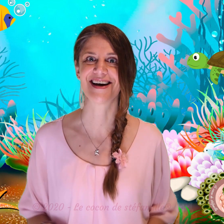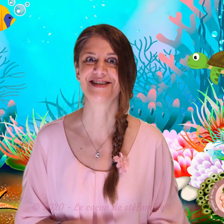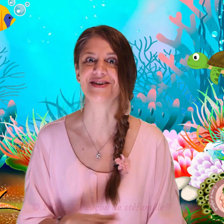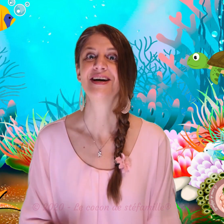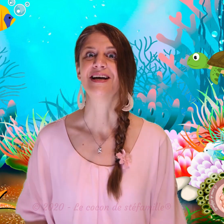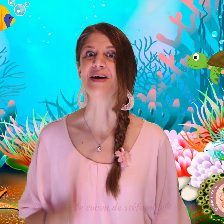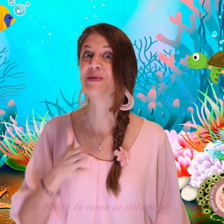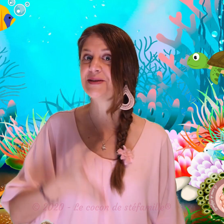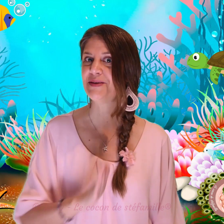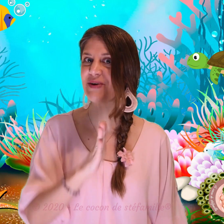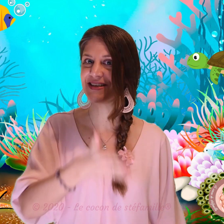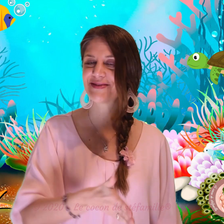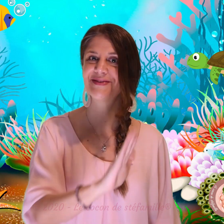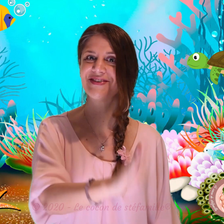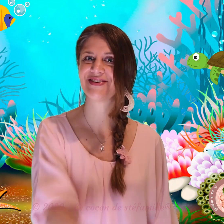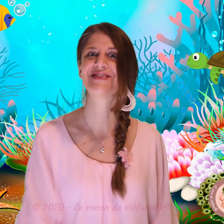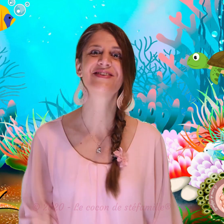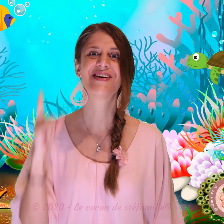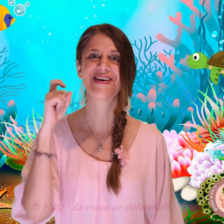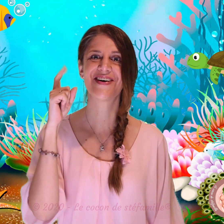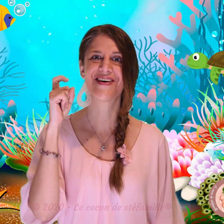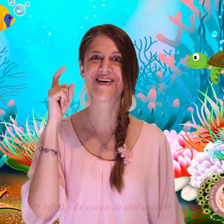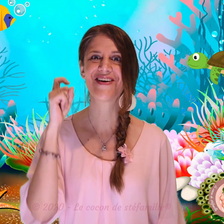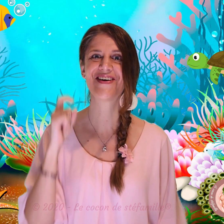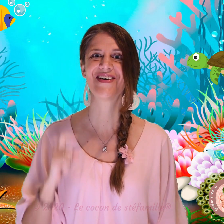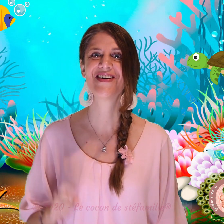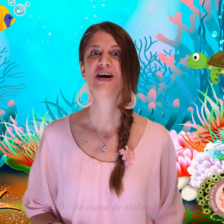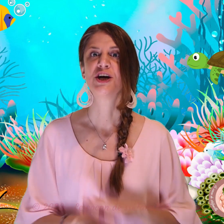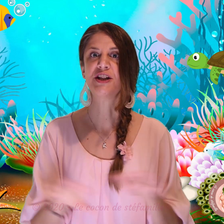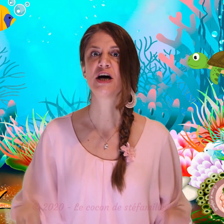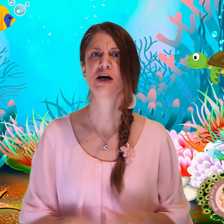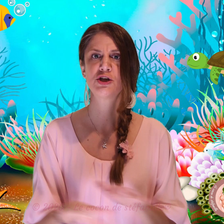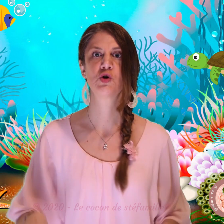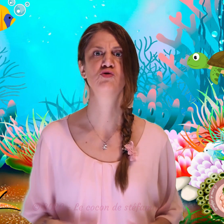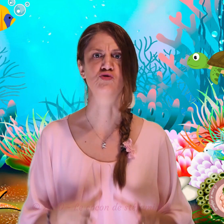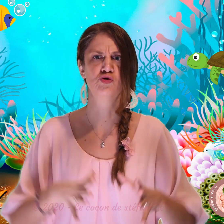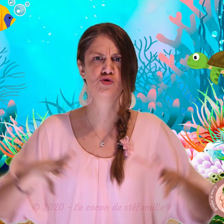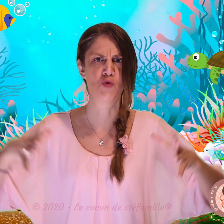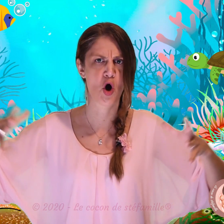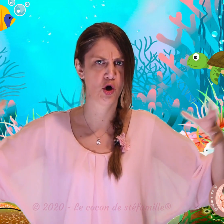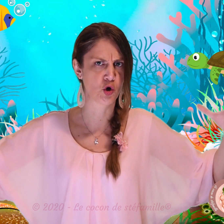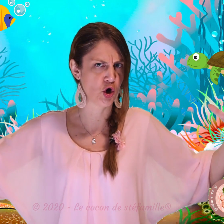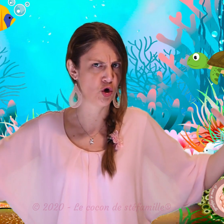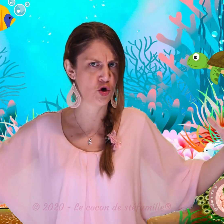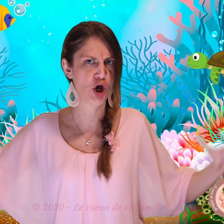des petits poissons dans l'eau nage aussi bien que le